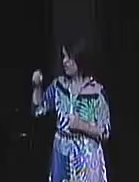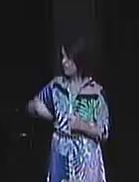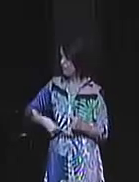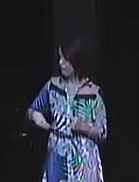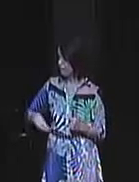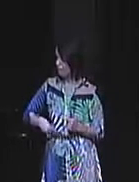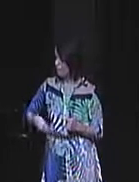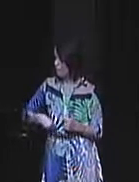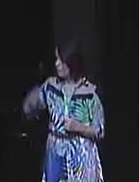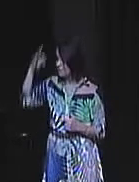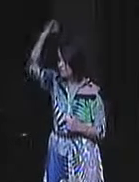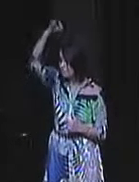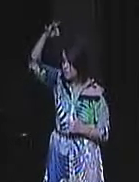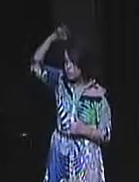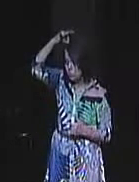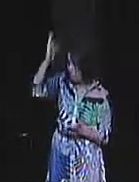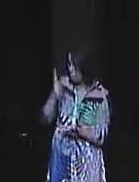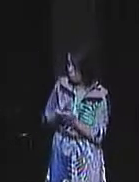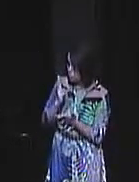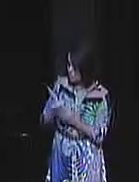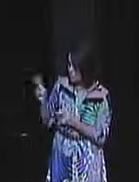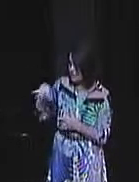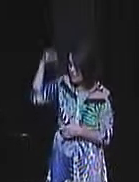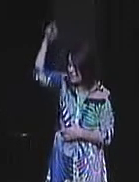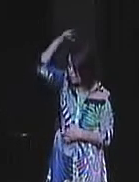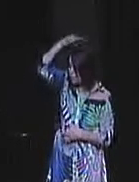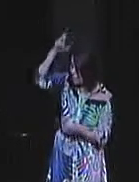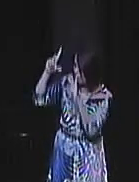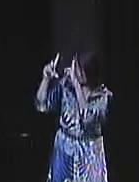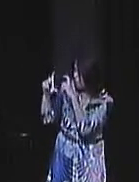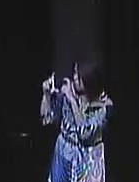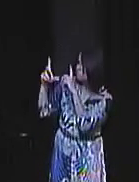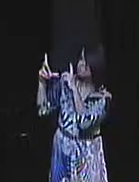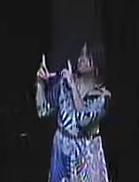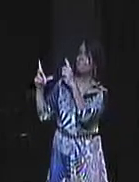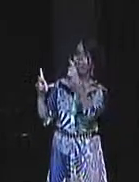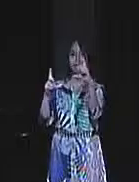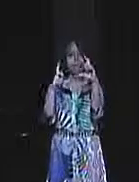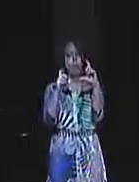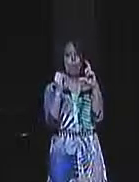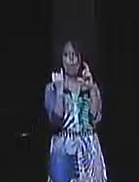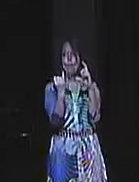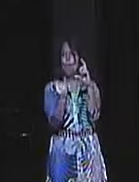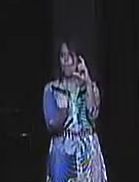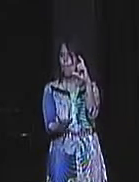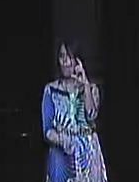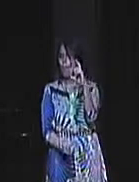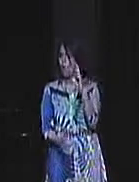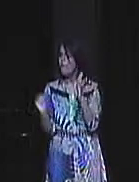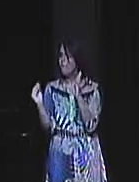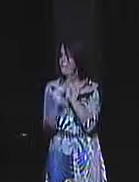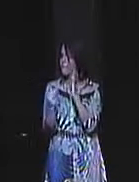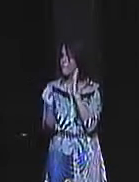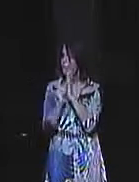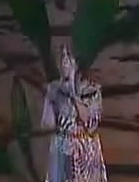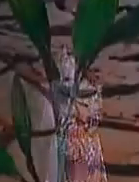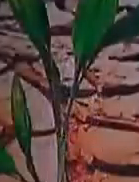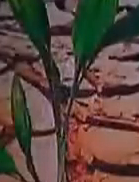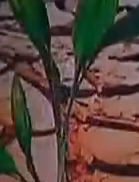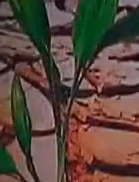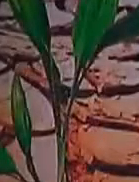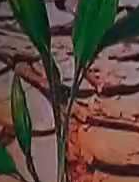que você pode ter a palavra de deus lembra de romanos 12 romanos 12 2t renovação da nossa mente é isso que